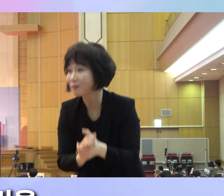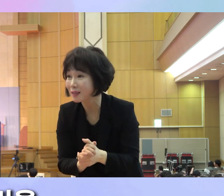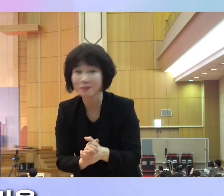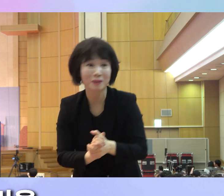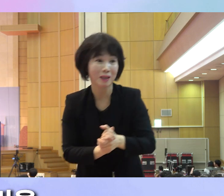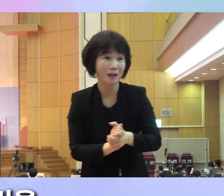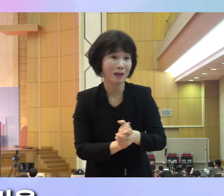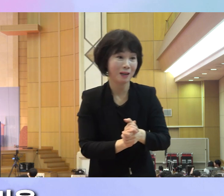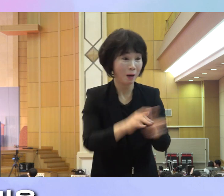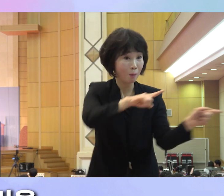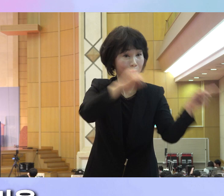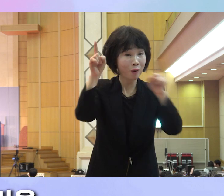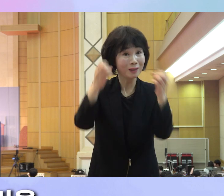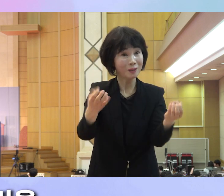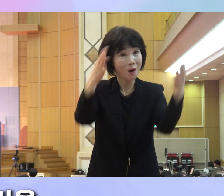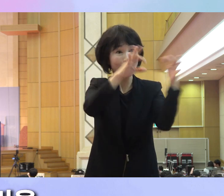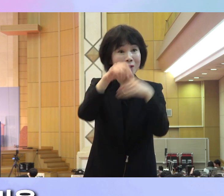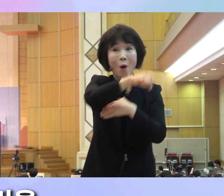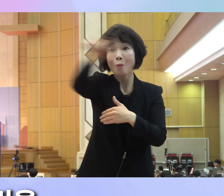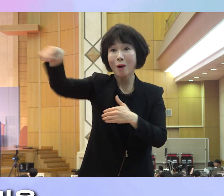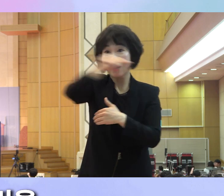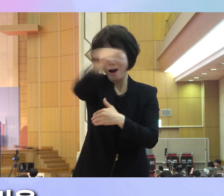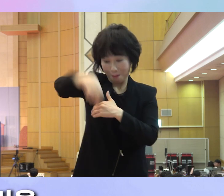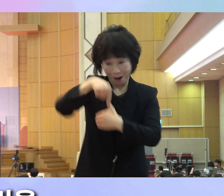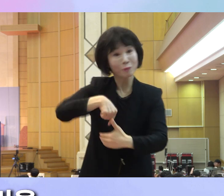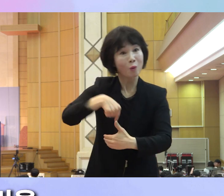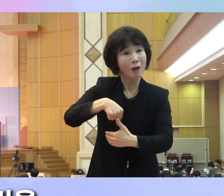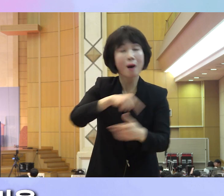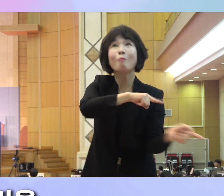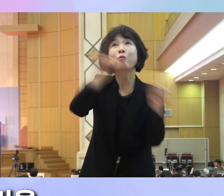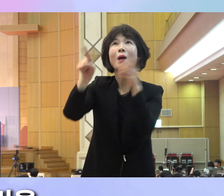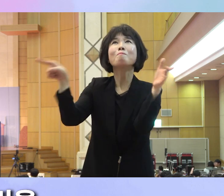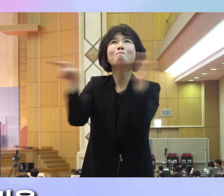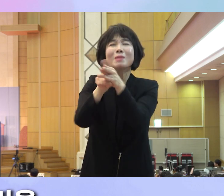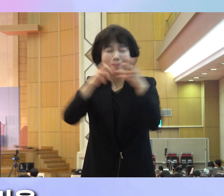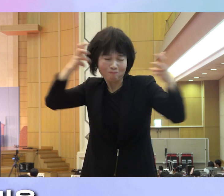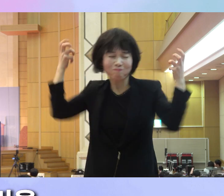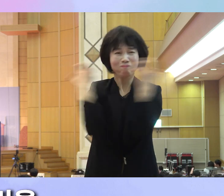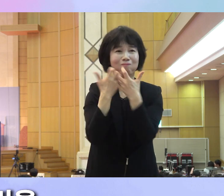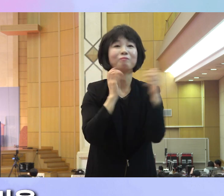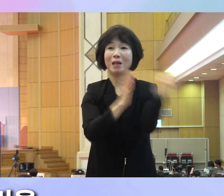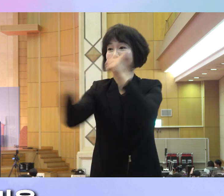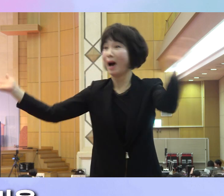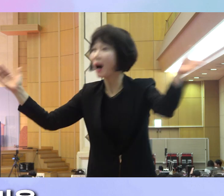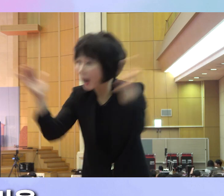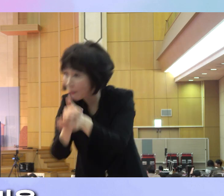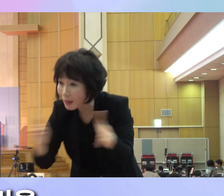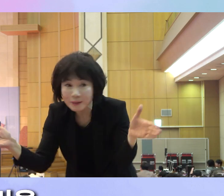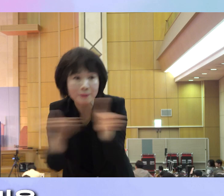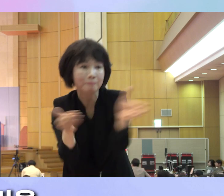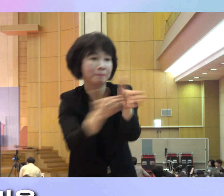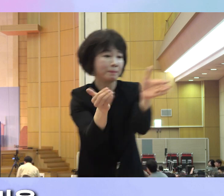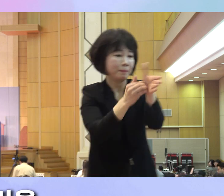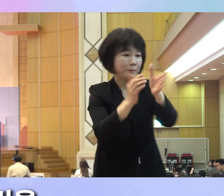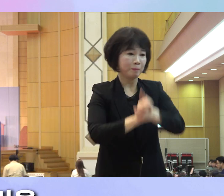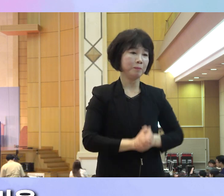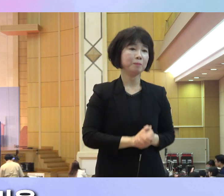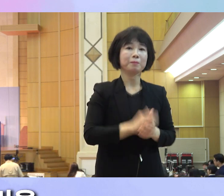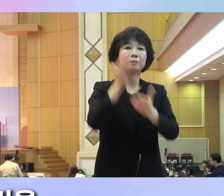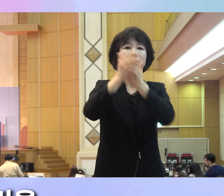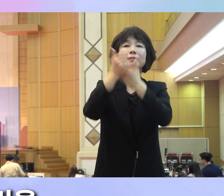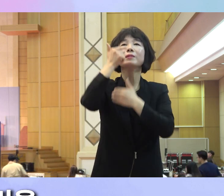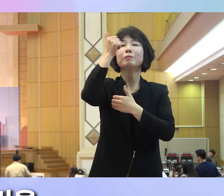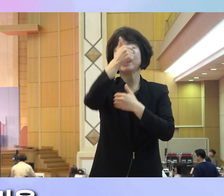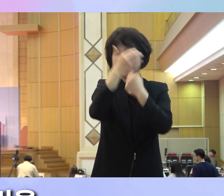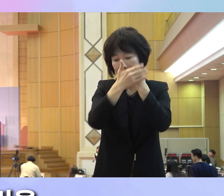것입니다. 부활절 통해서 여러분 마음속에 부활의 믿음이 충만하기를 주 이름으로 축원합니다. 기도하겠습니다. 하나님